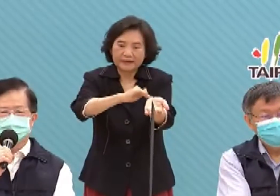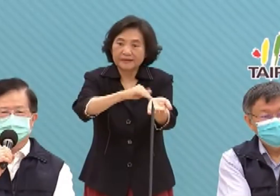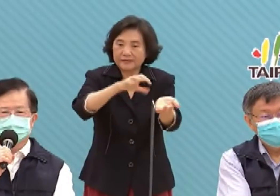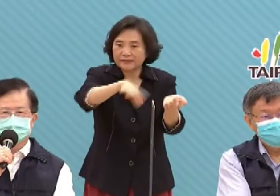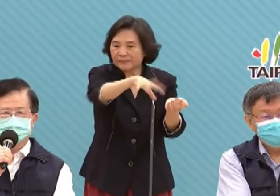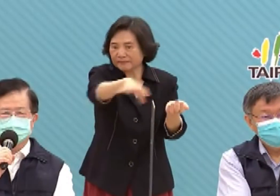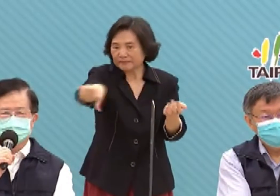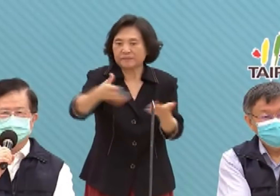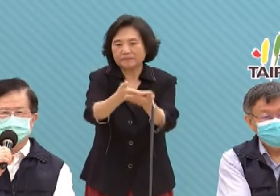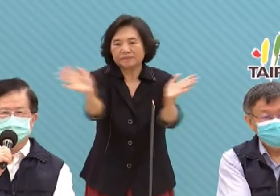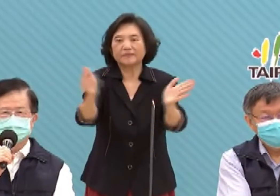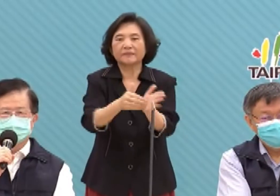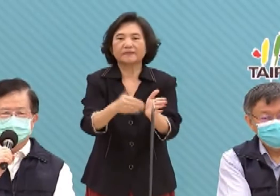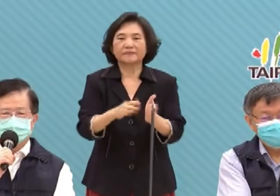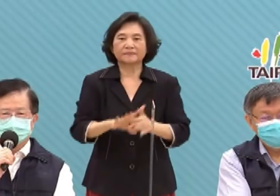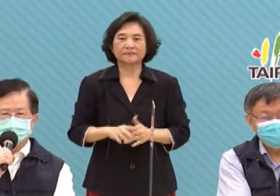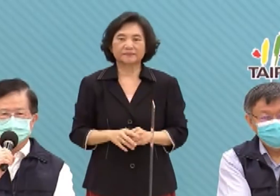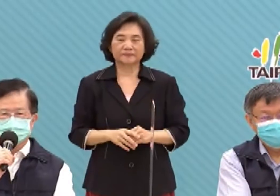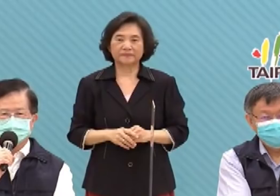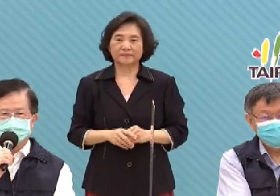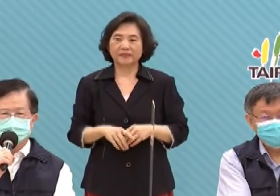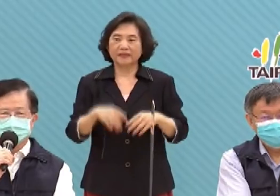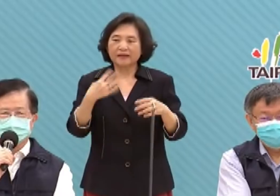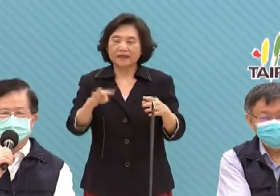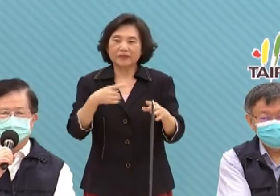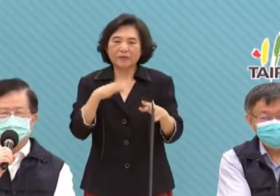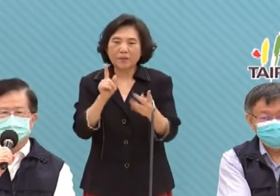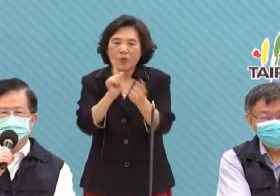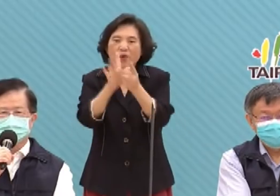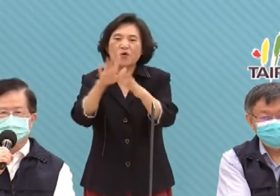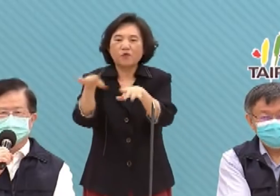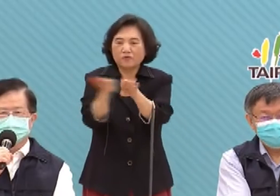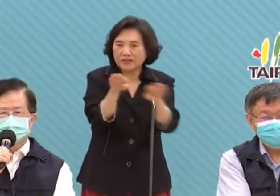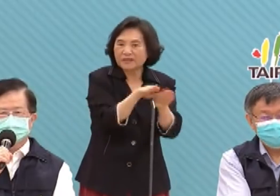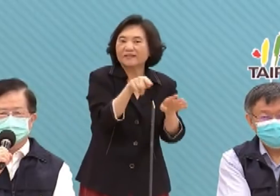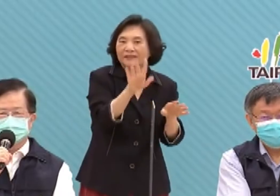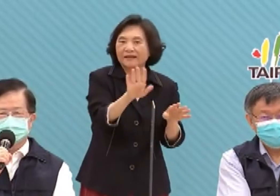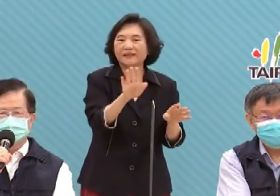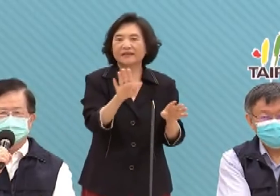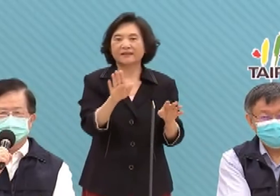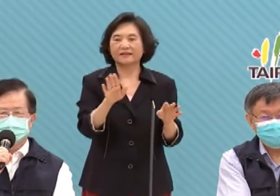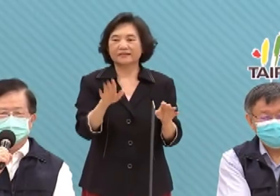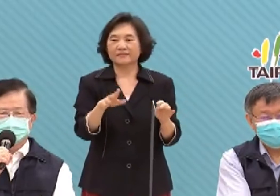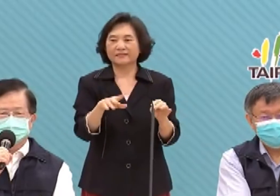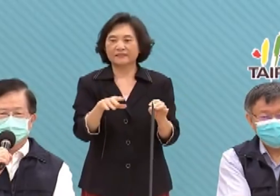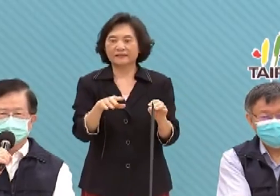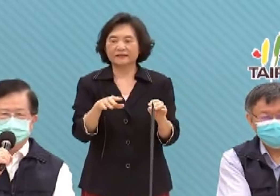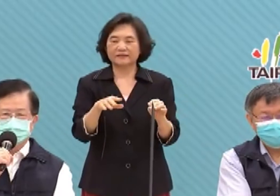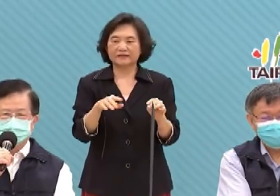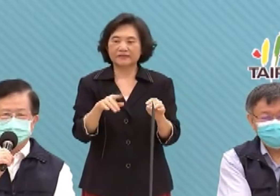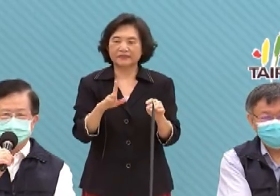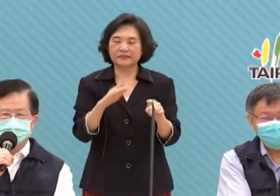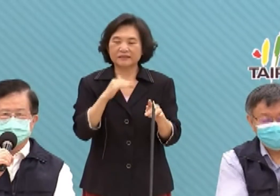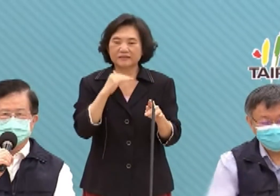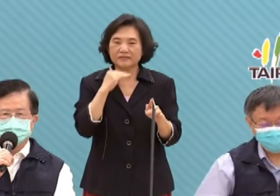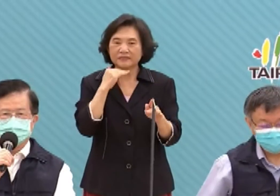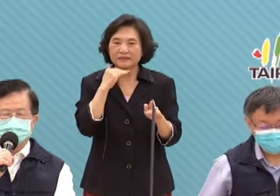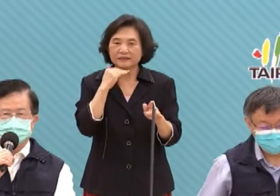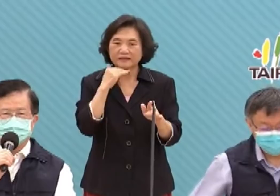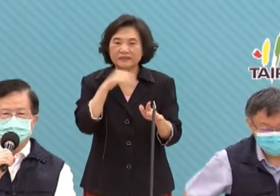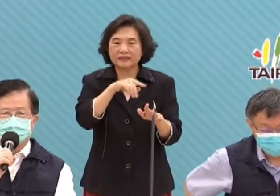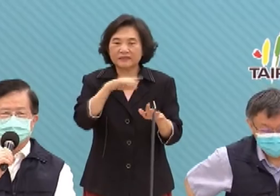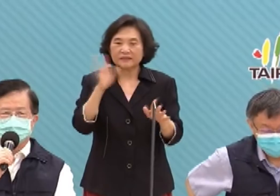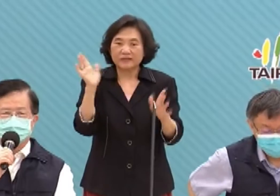所，哦，那当然也碰到周放假日，哦，所以其实到后来他们也是拼